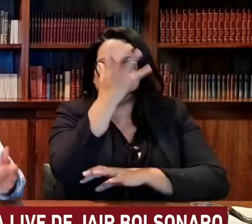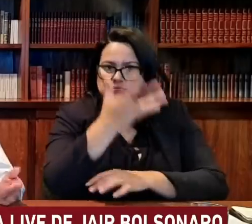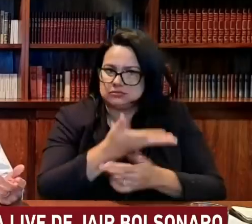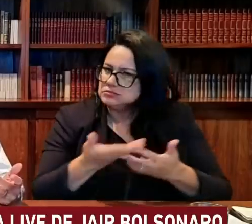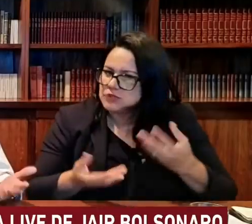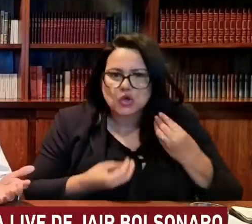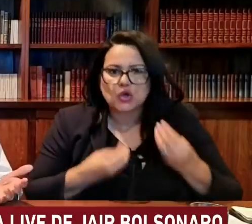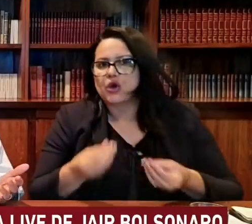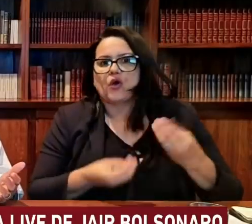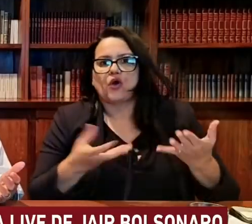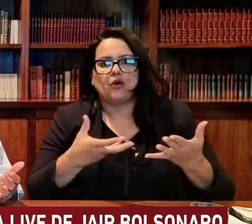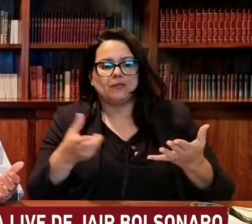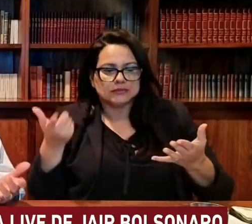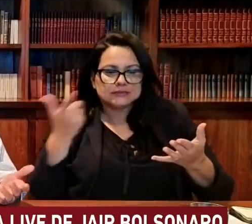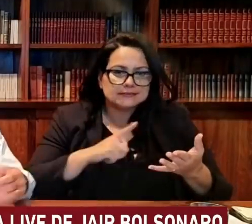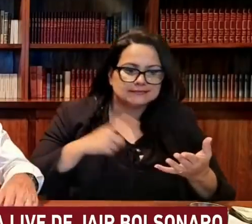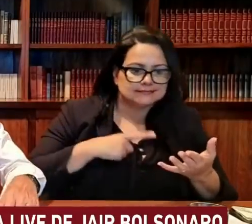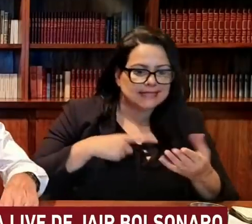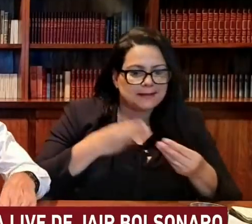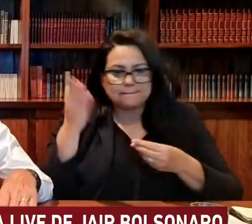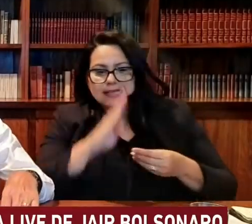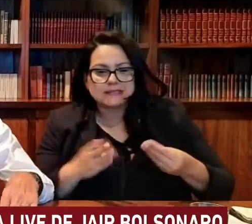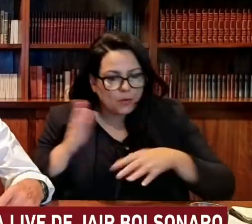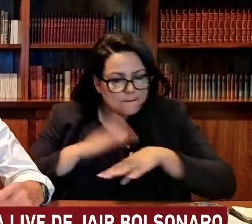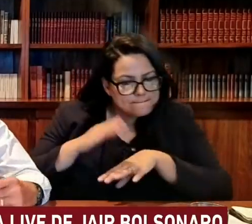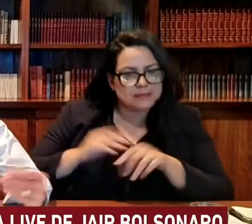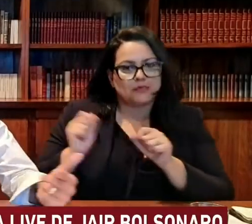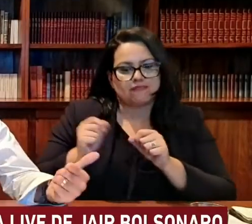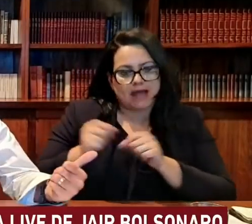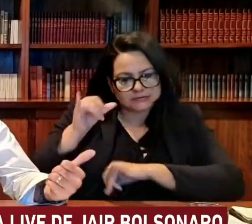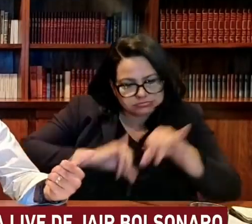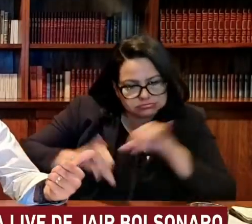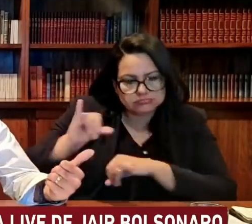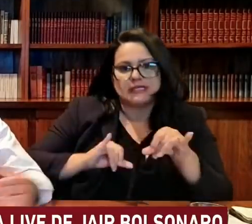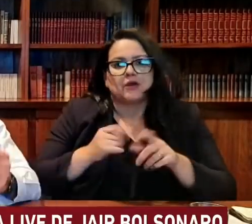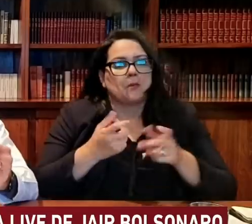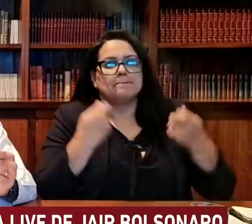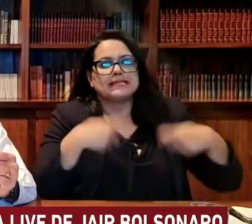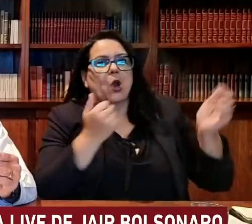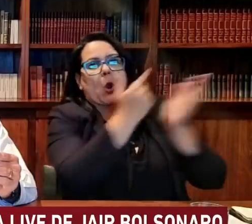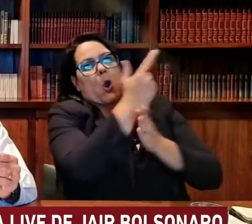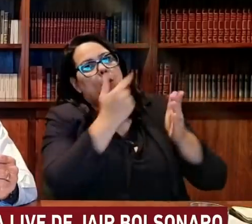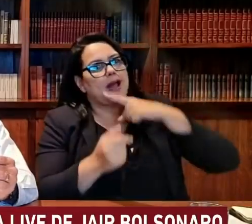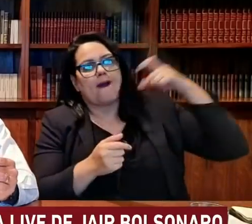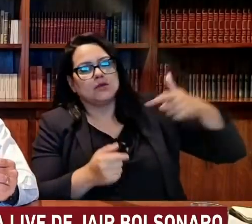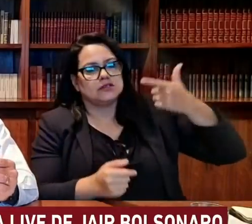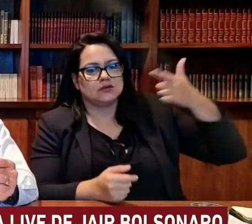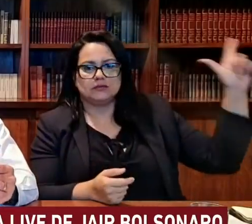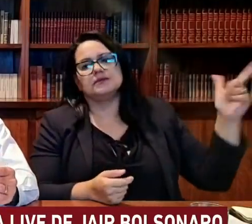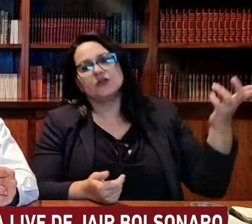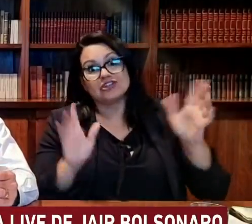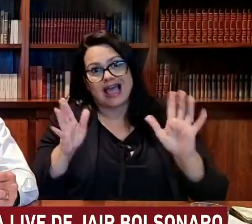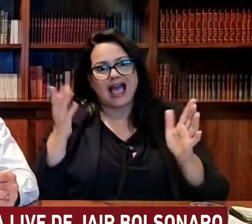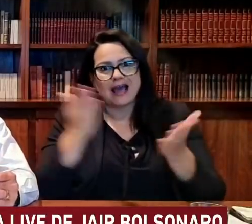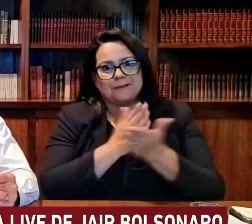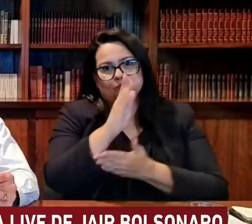como temos fertilizantes no Brasil e buscarmos cada vez mais autossuficiência. Então, a urgência aprovada, um grande caminho.